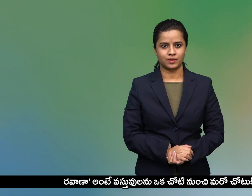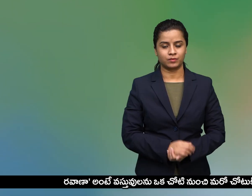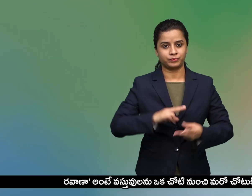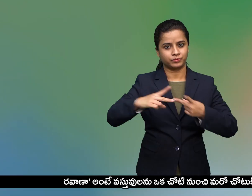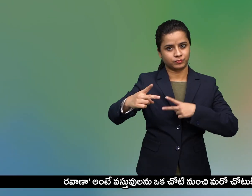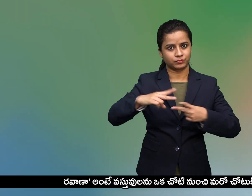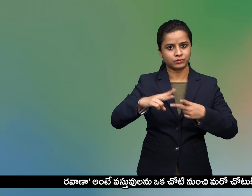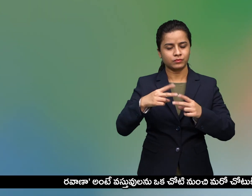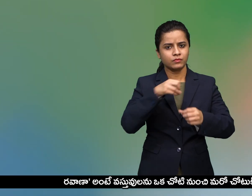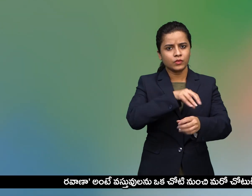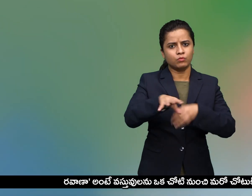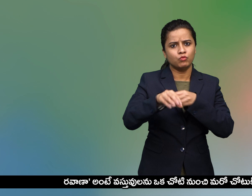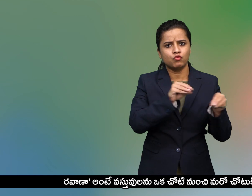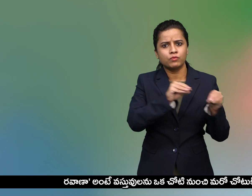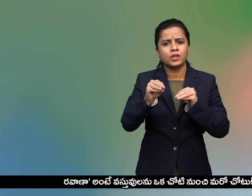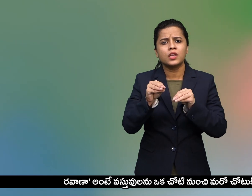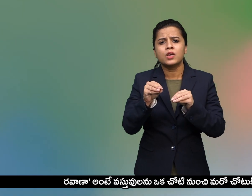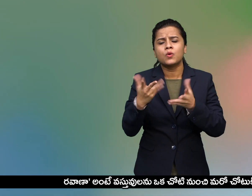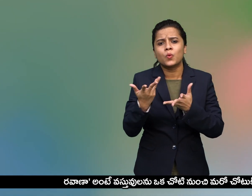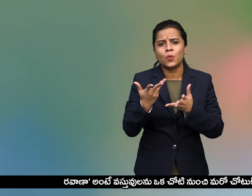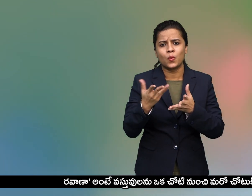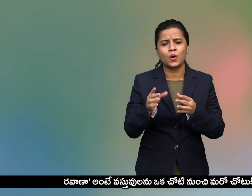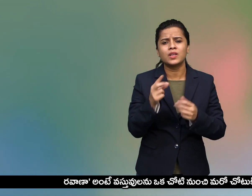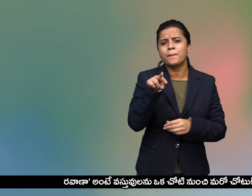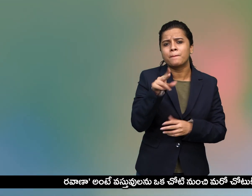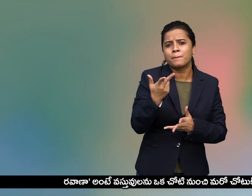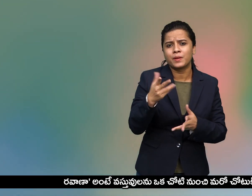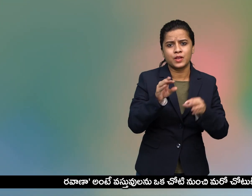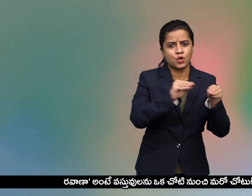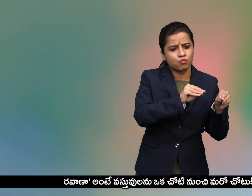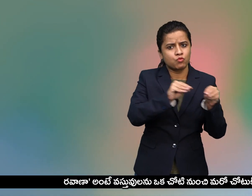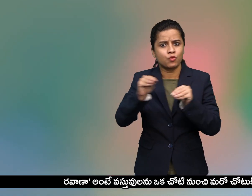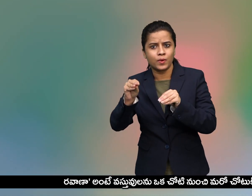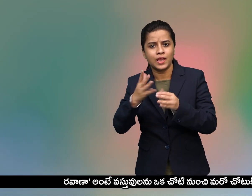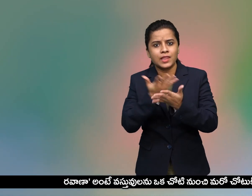రవాణా అంటే వస్తువులను ఒకచోటి నుంచి మరో చోటికి తీసుకెళ్లడం.